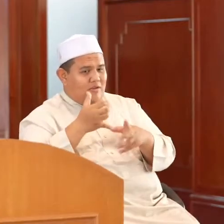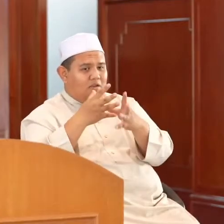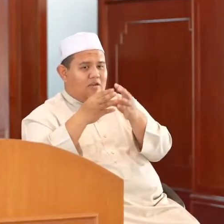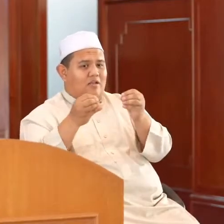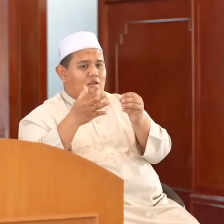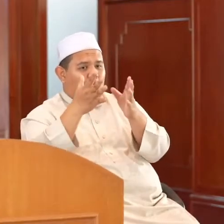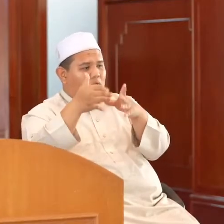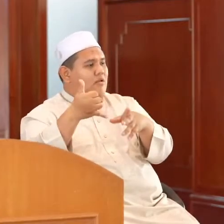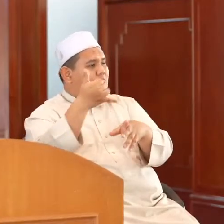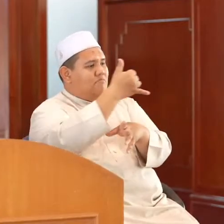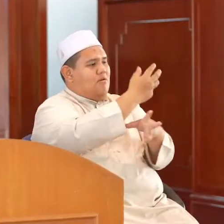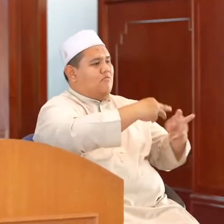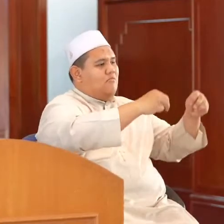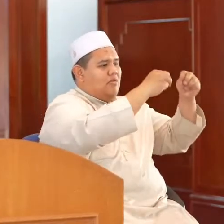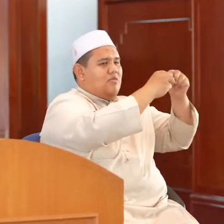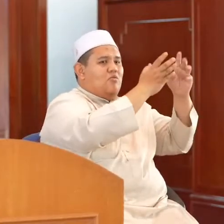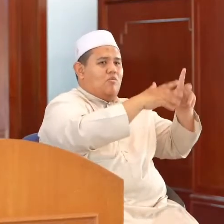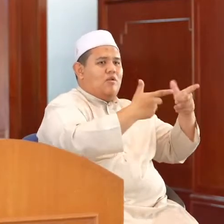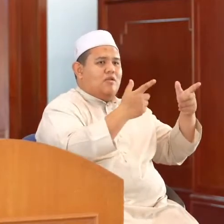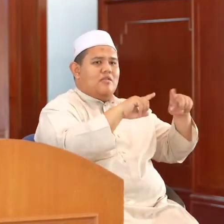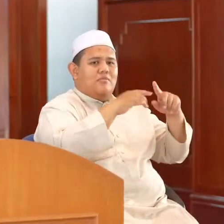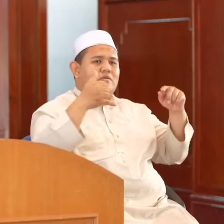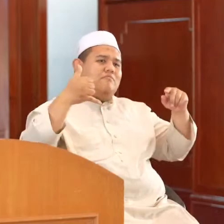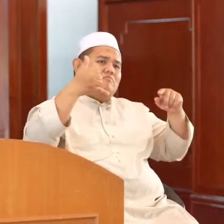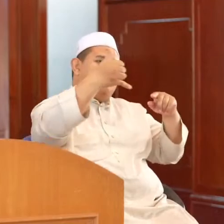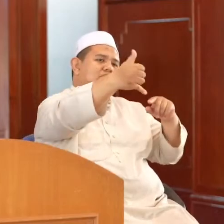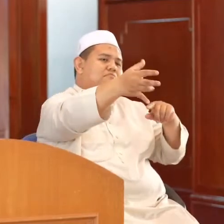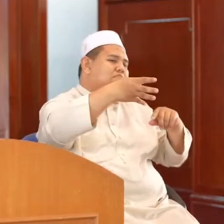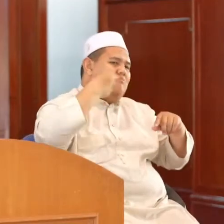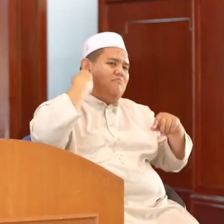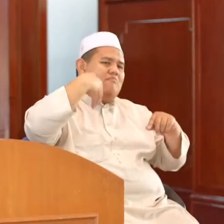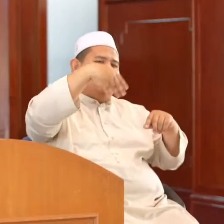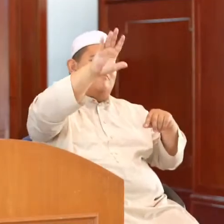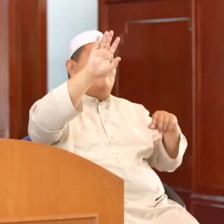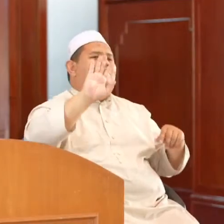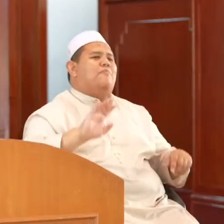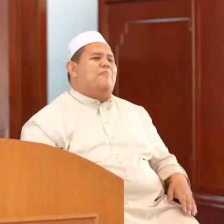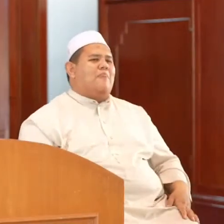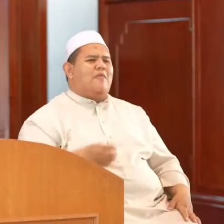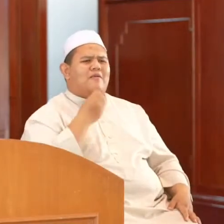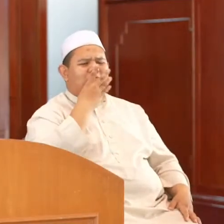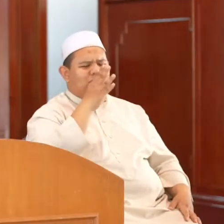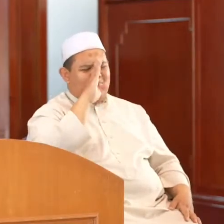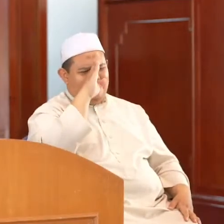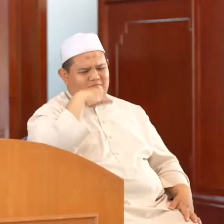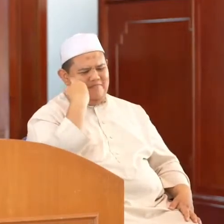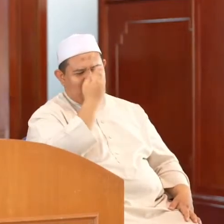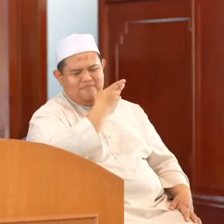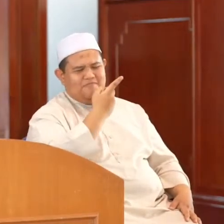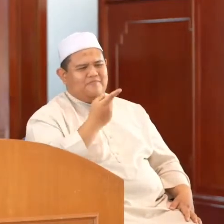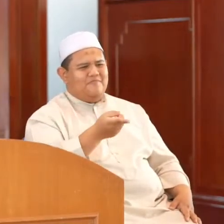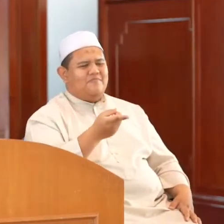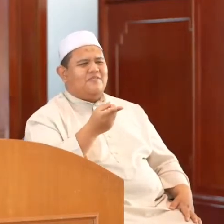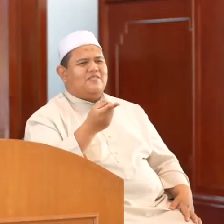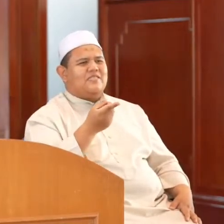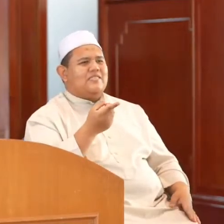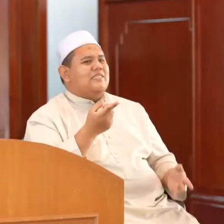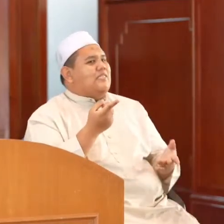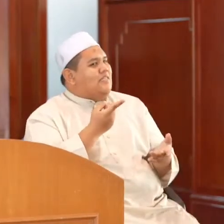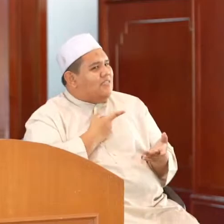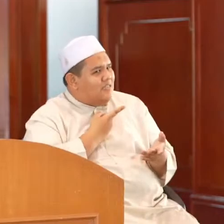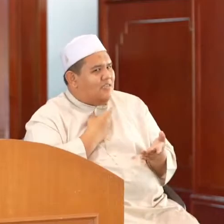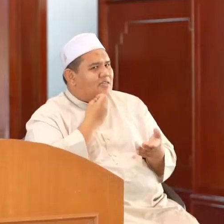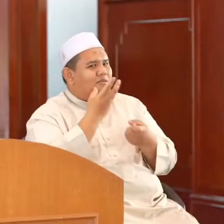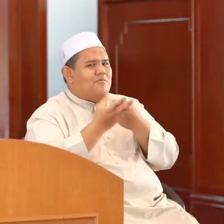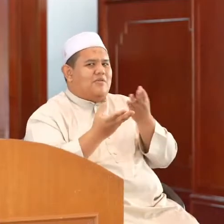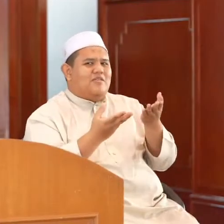lain masuk masjid nak semayang, dia cuki. Eh bodoh aku kata. Dia sendiri. Akhirnya